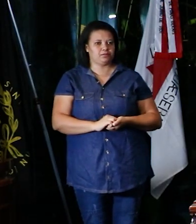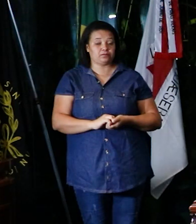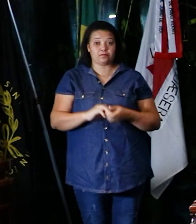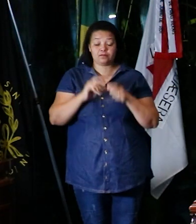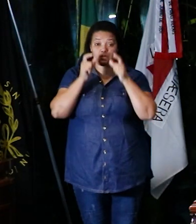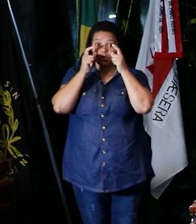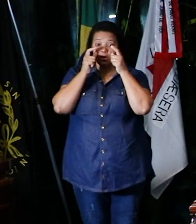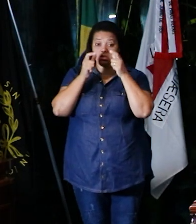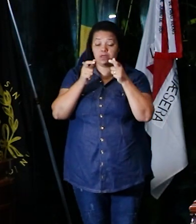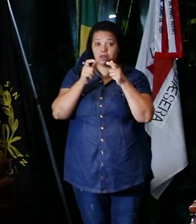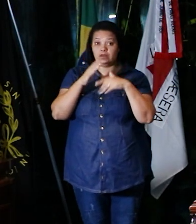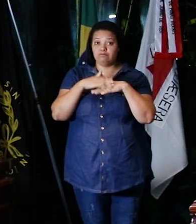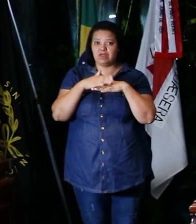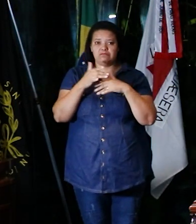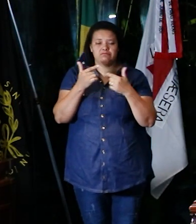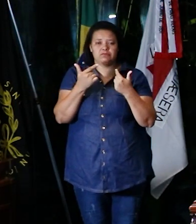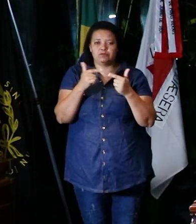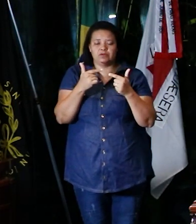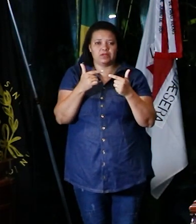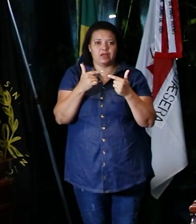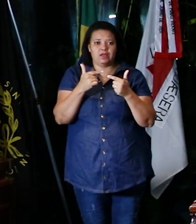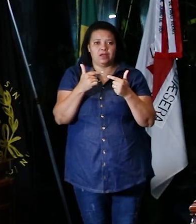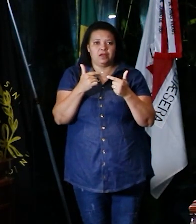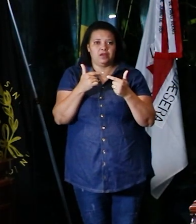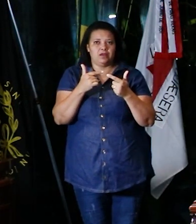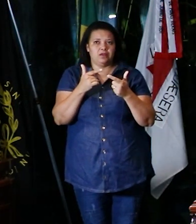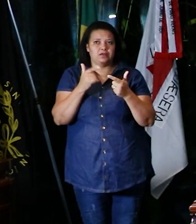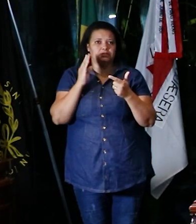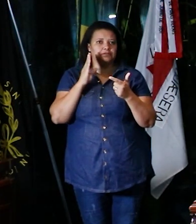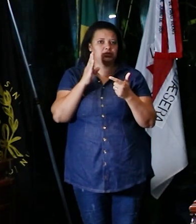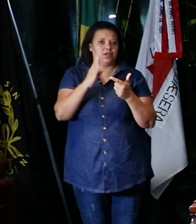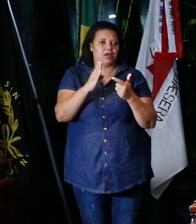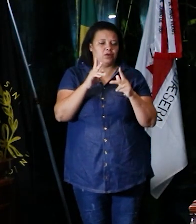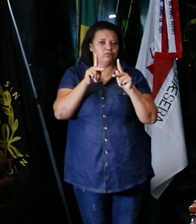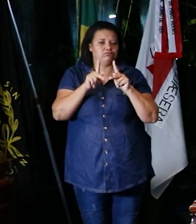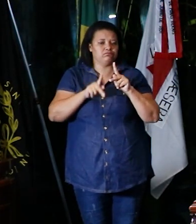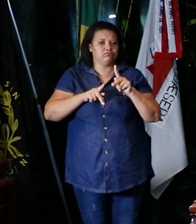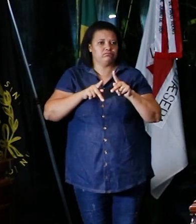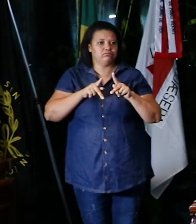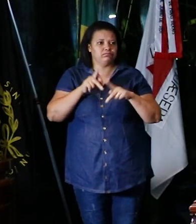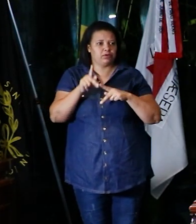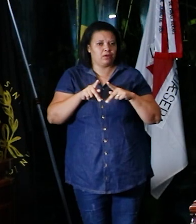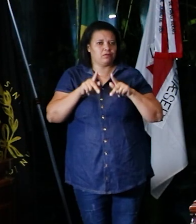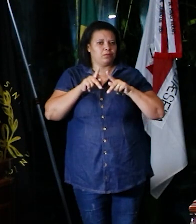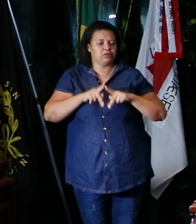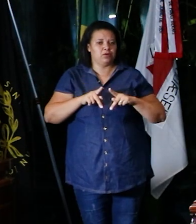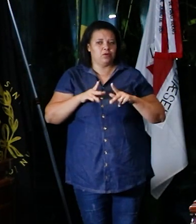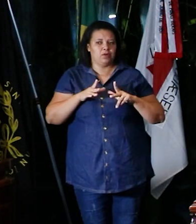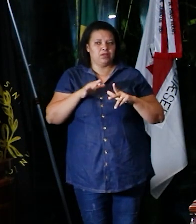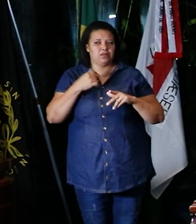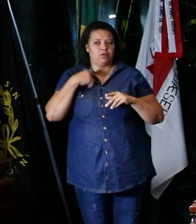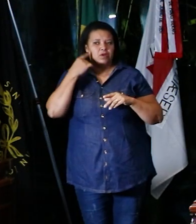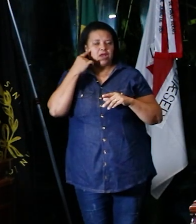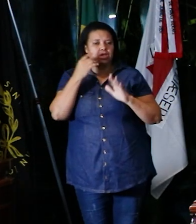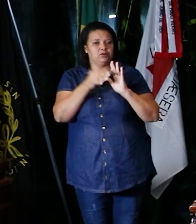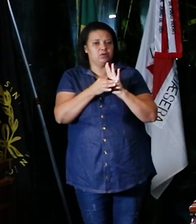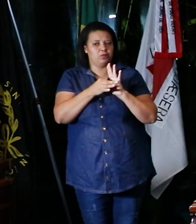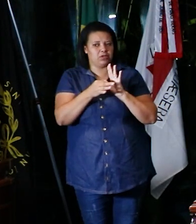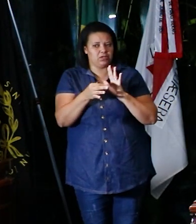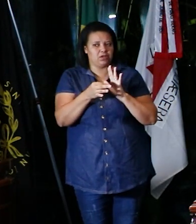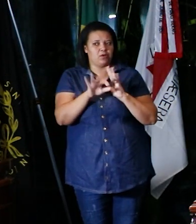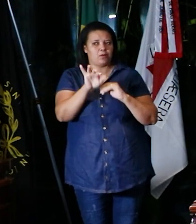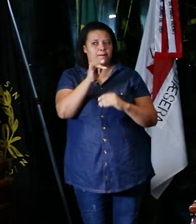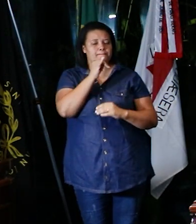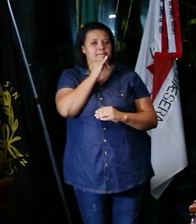maior de comunicação com o público de imediato. Então, eu não considero a crônica como ele fez,